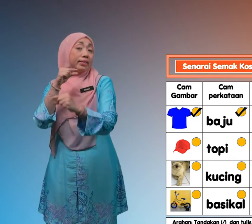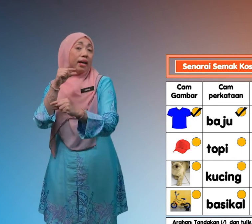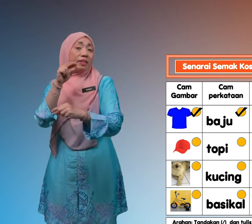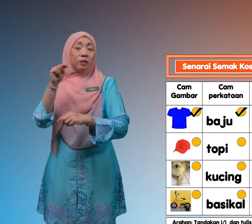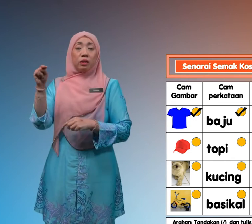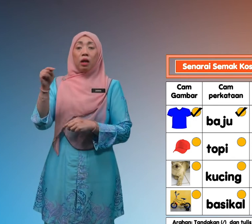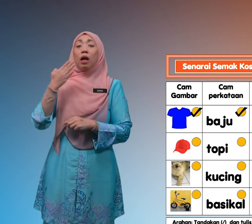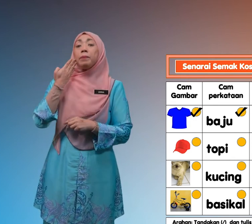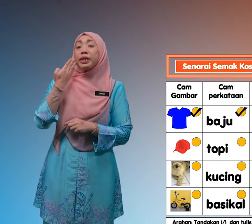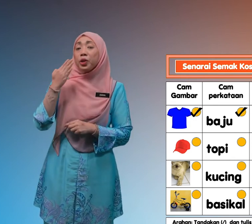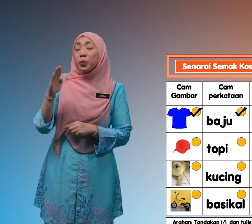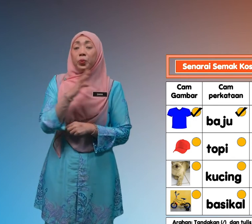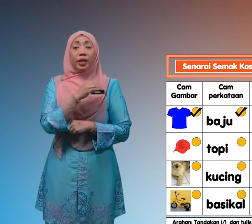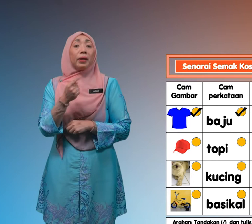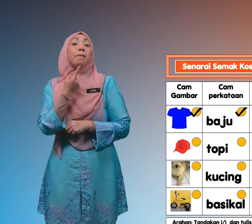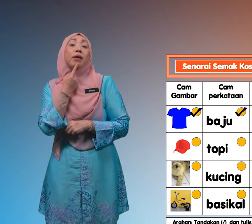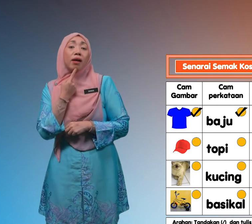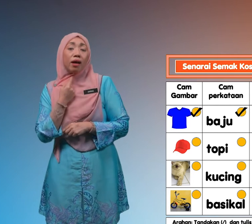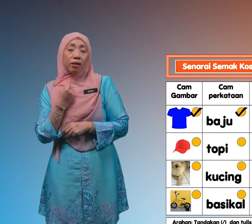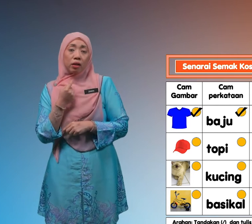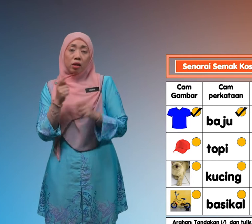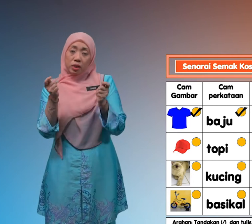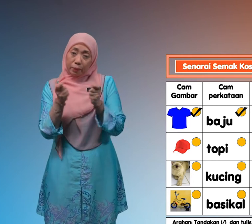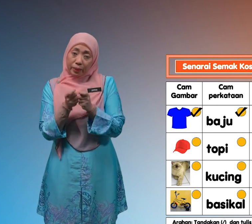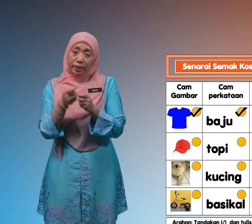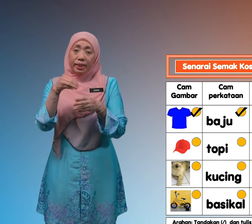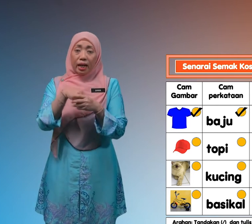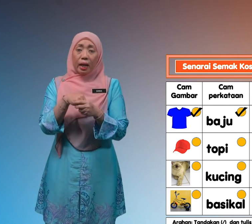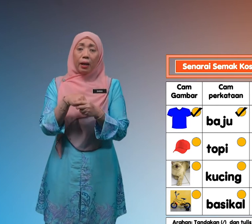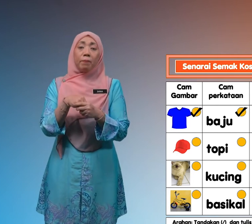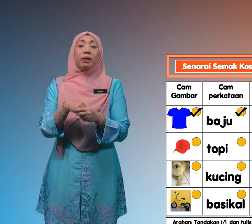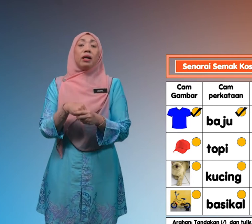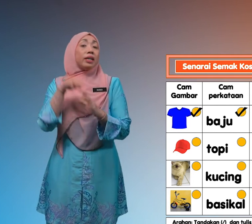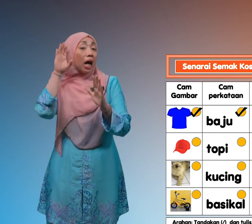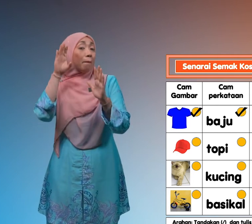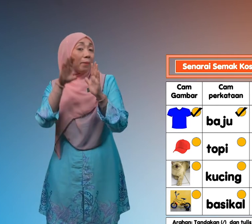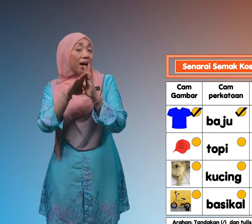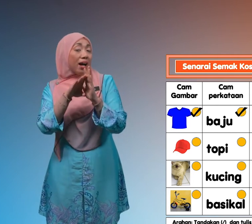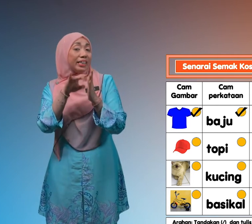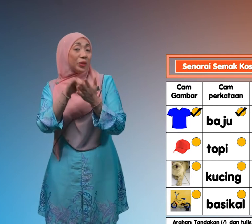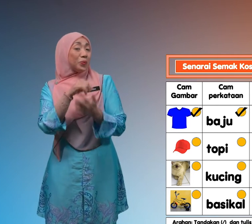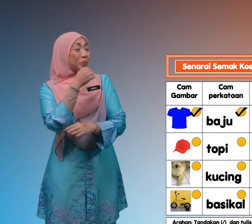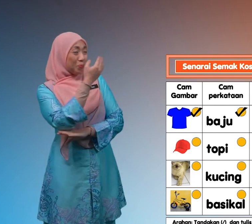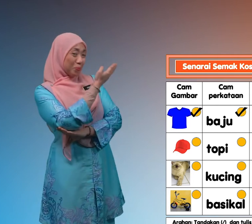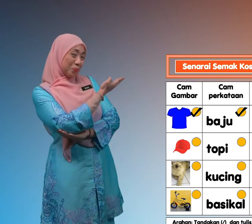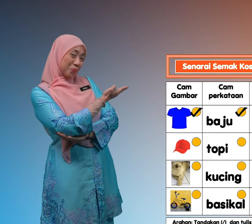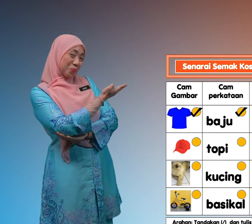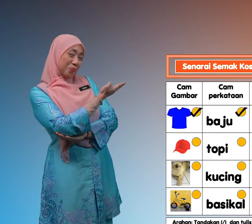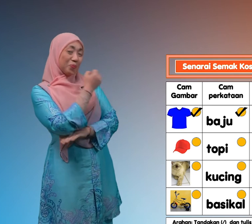garisan biru dan merah seperti dalam gambar itu.